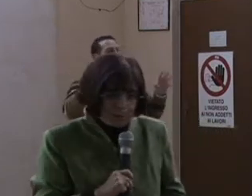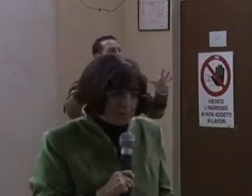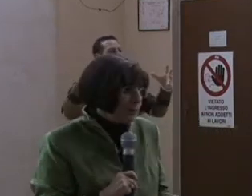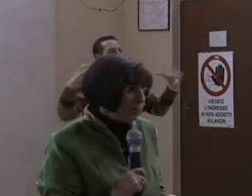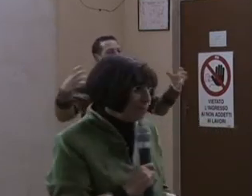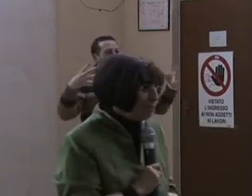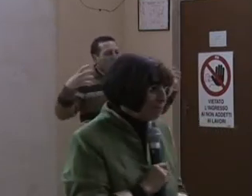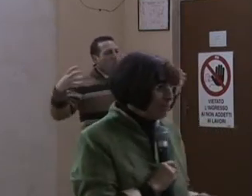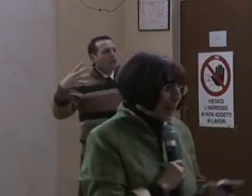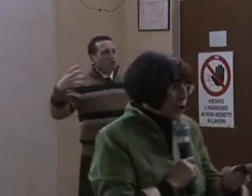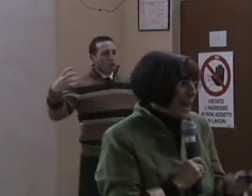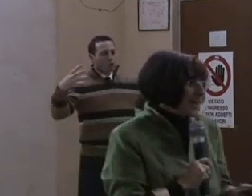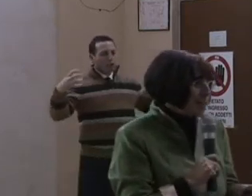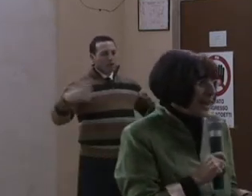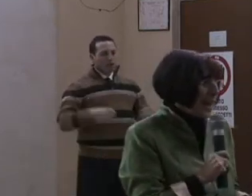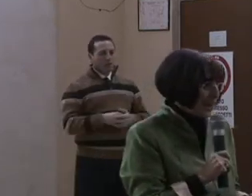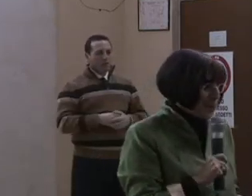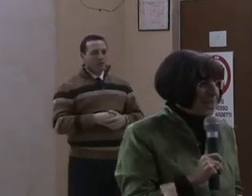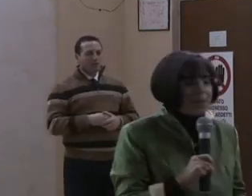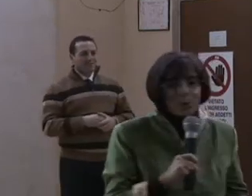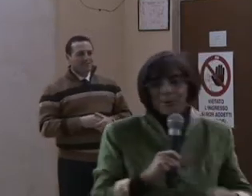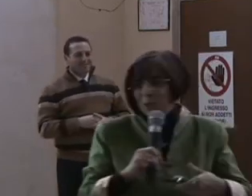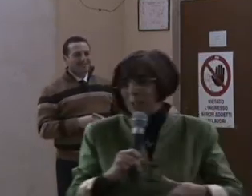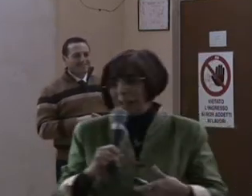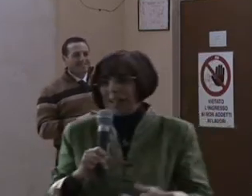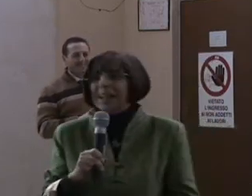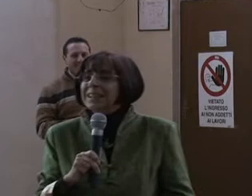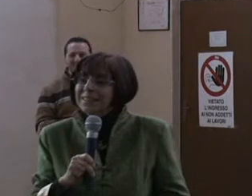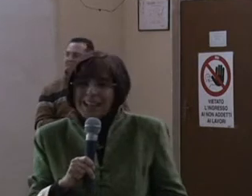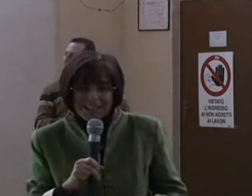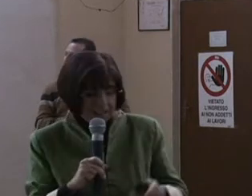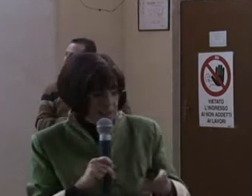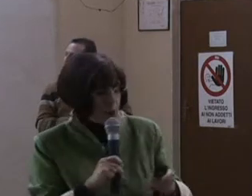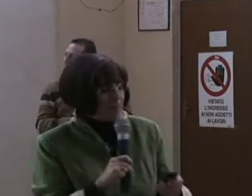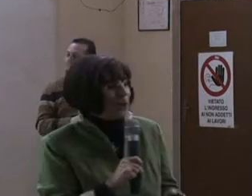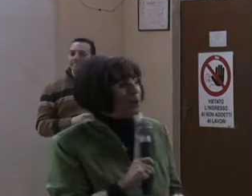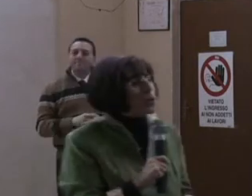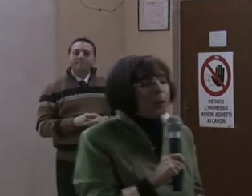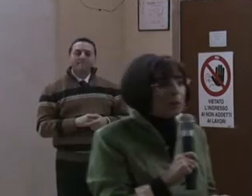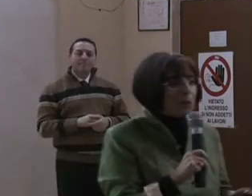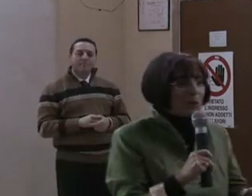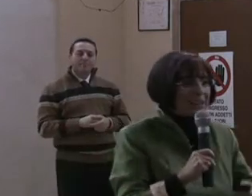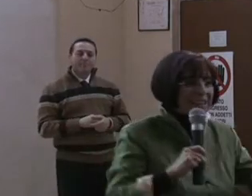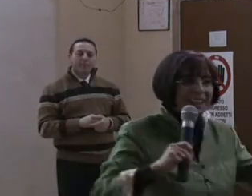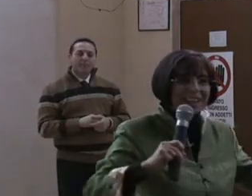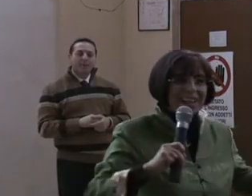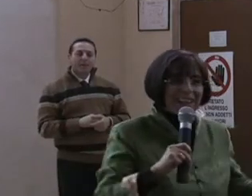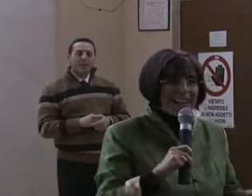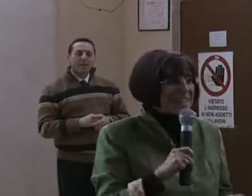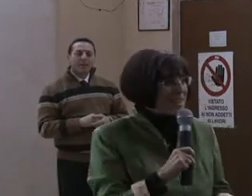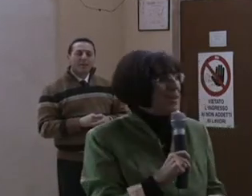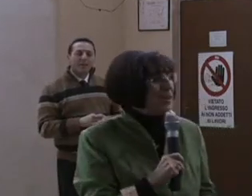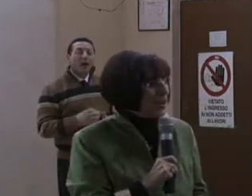io piacerei insieme a lei, nel senso che invece la tendenza, diciamo, di questo periodo è di rendere